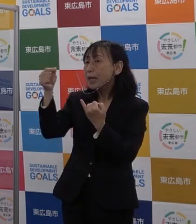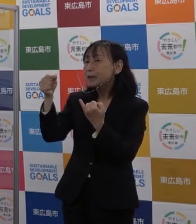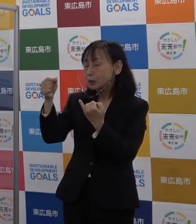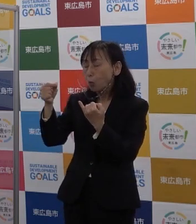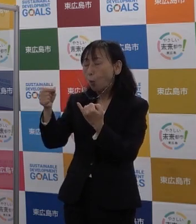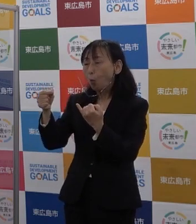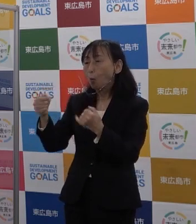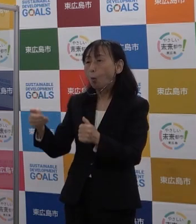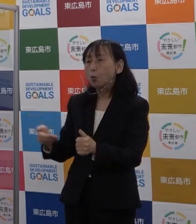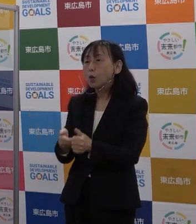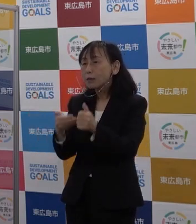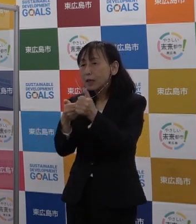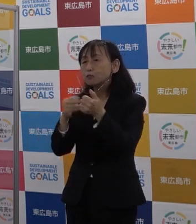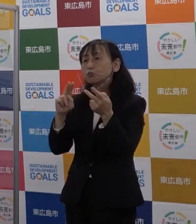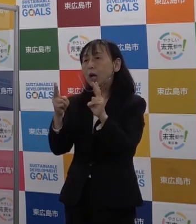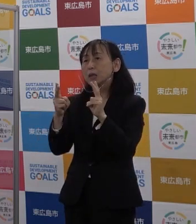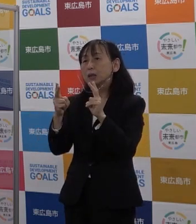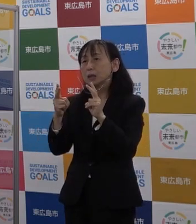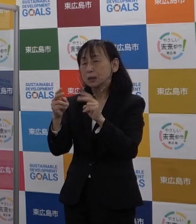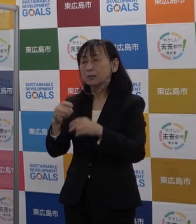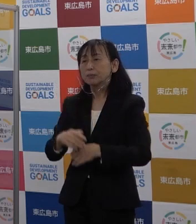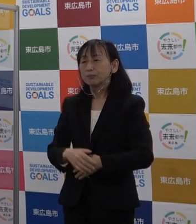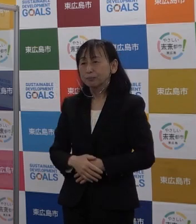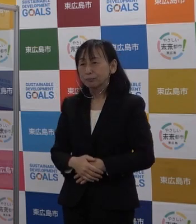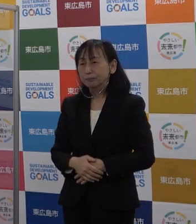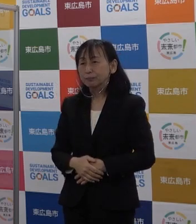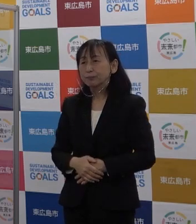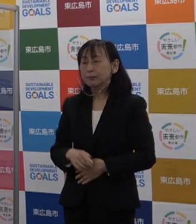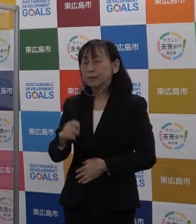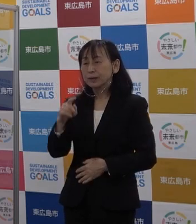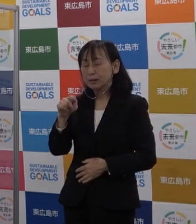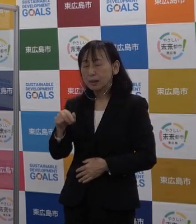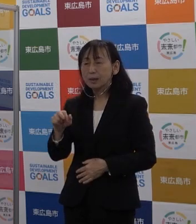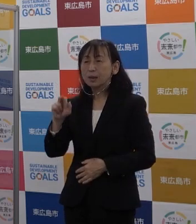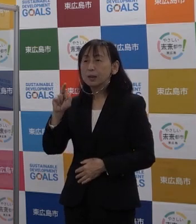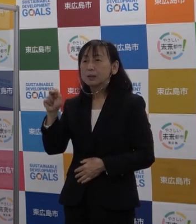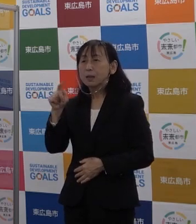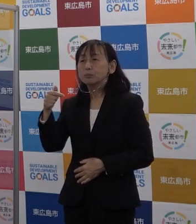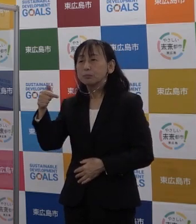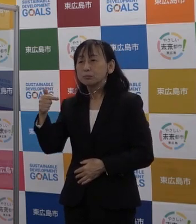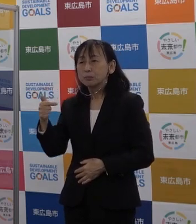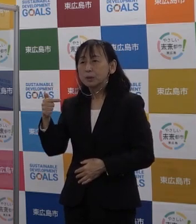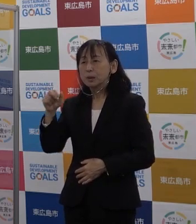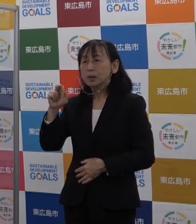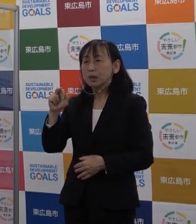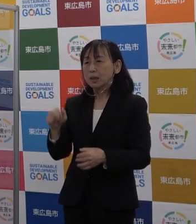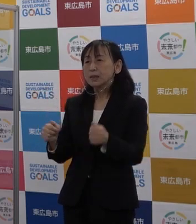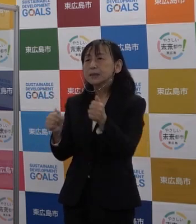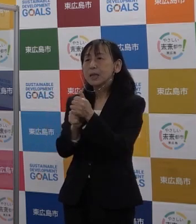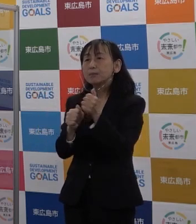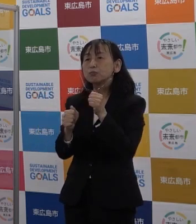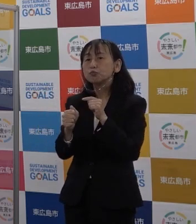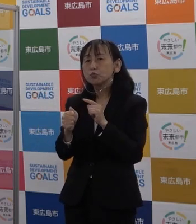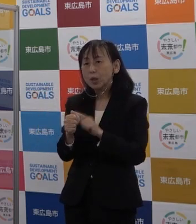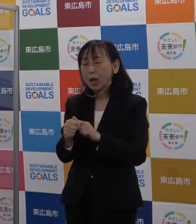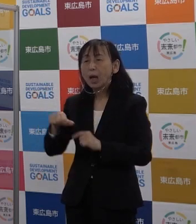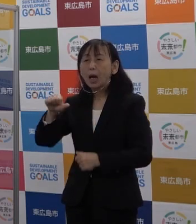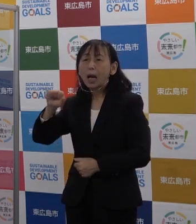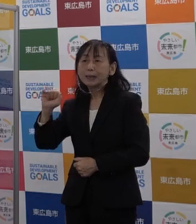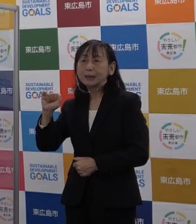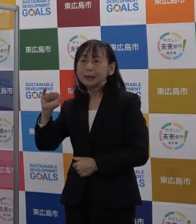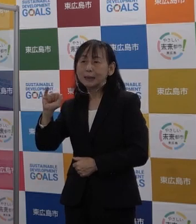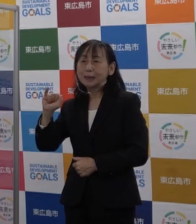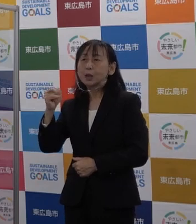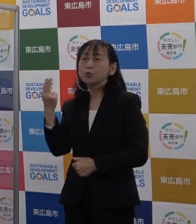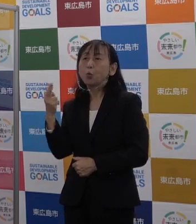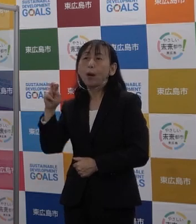。で、専務理事が有限会社アイトライというところの会社で、